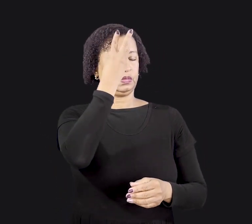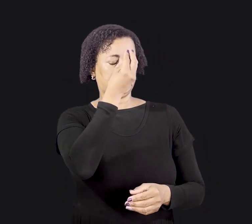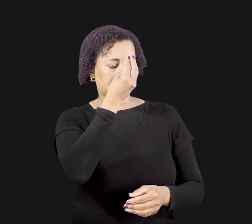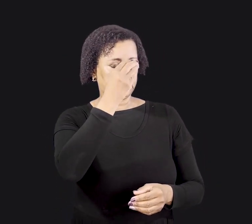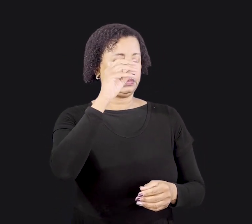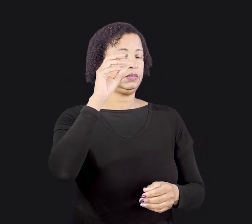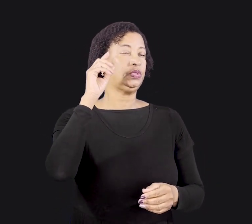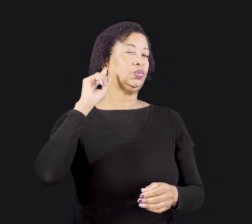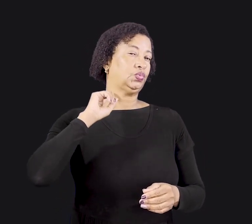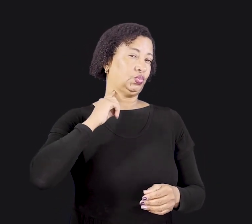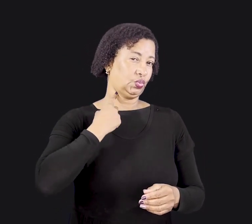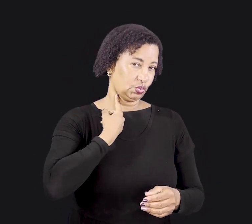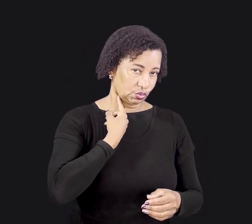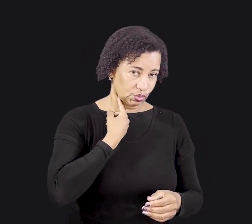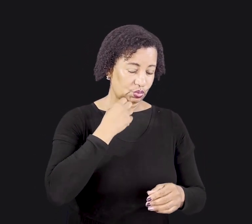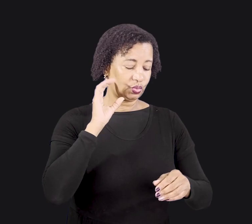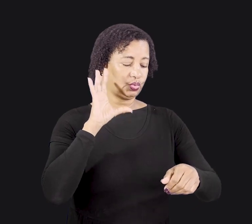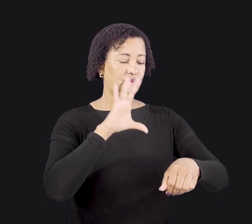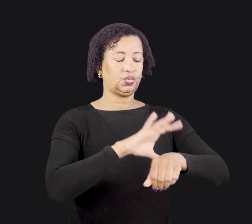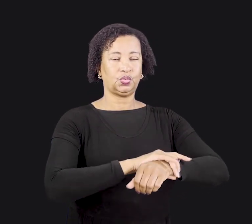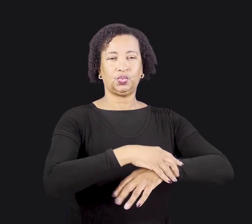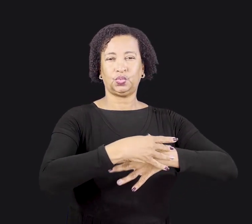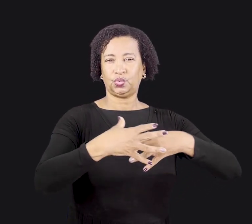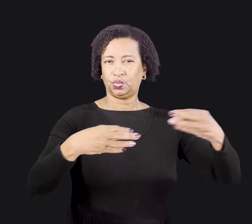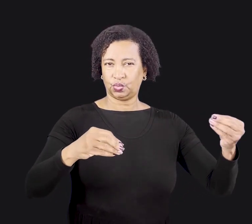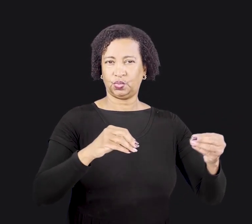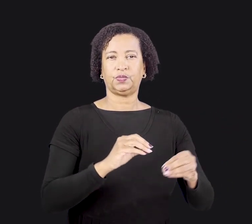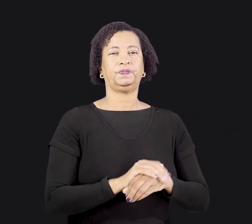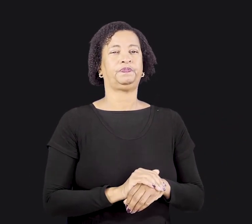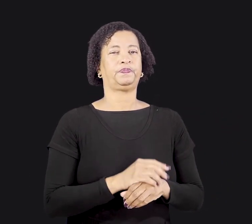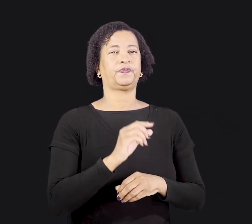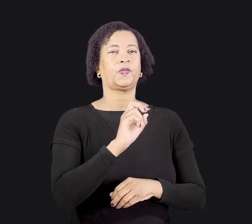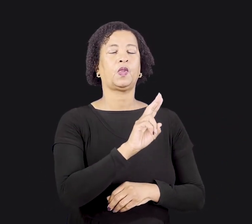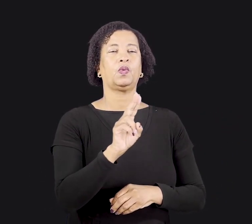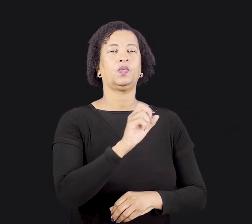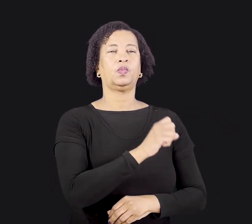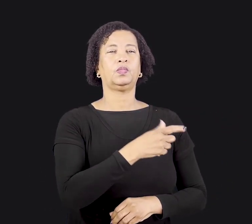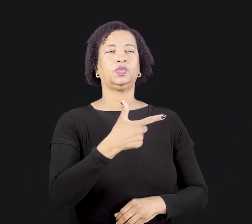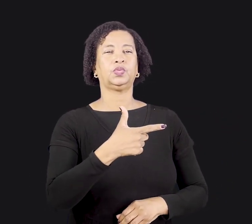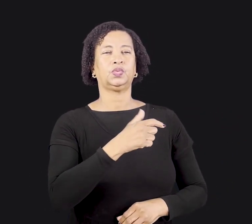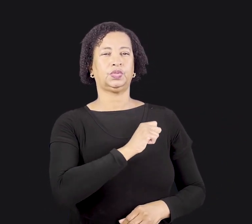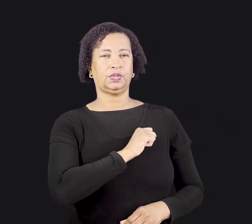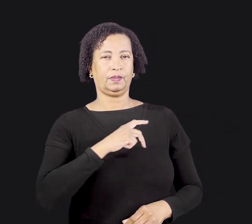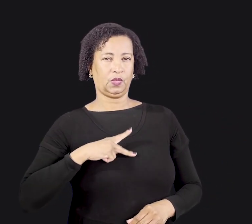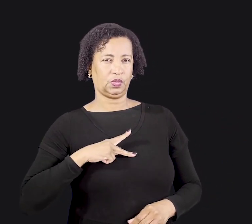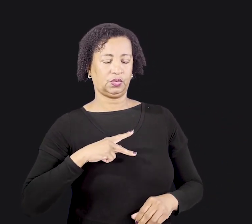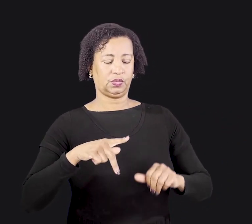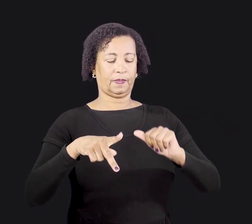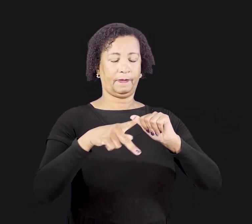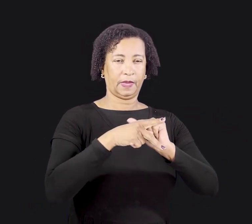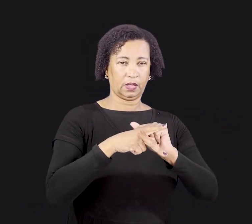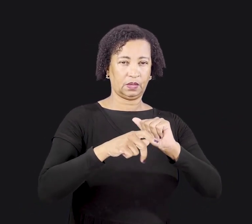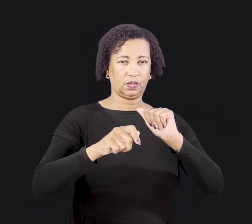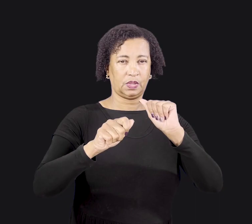e enfermidades. Esses são os nomes dos 12 apóstolos. Primeiro, Simão, chamado Pedro, e André, seu